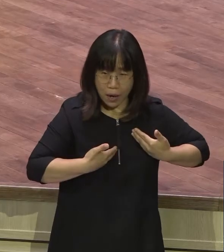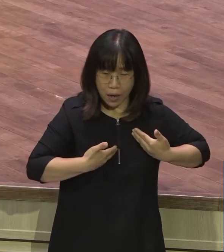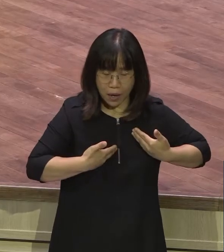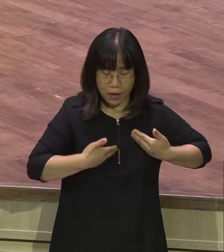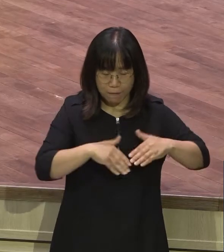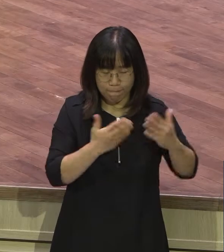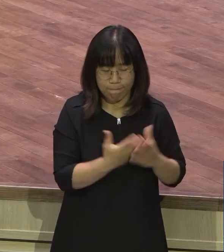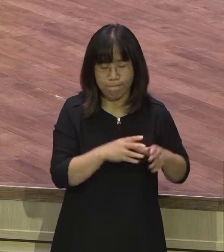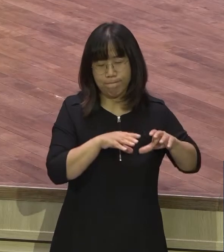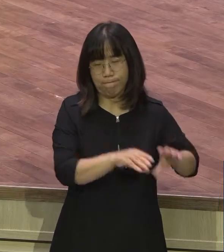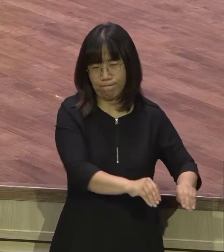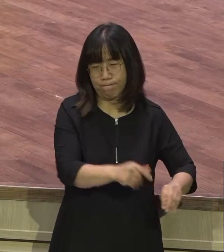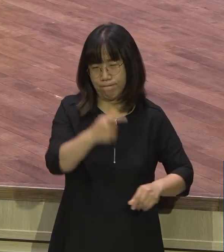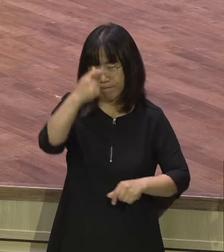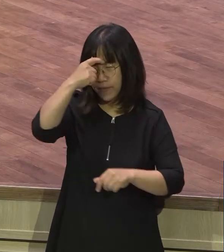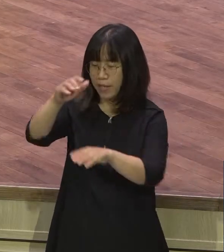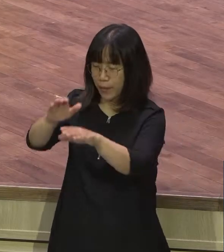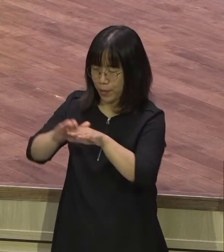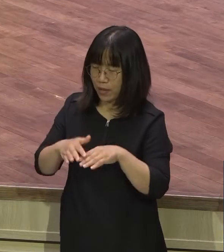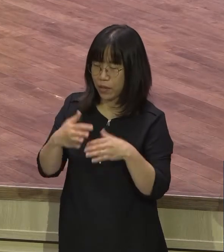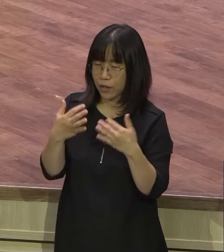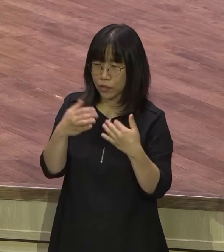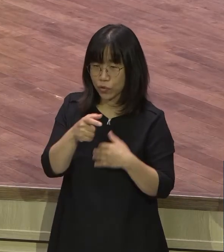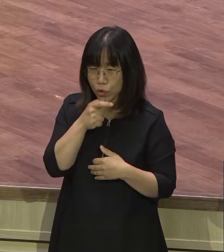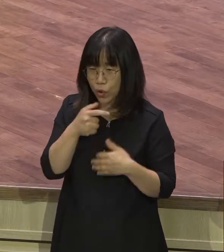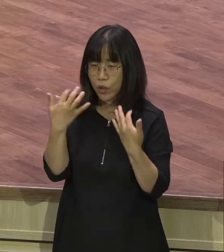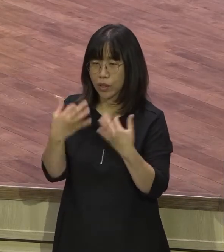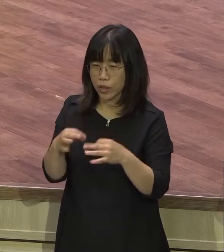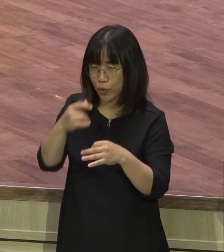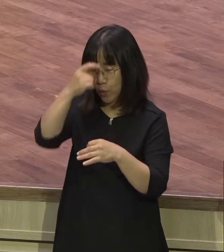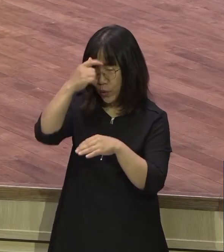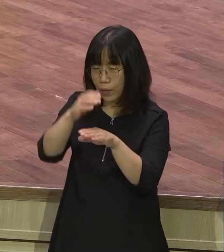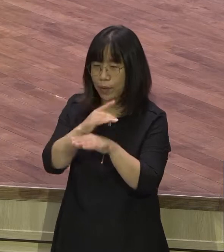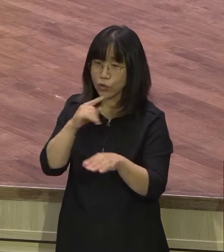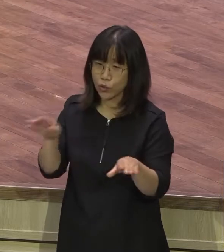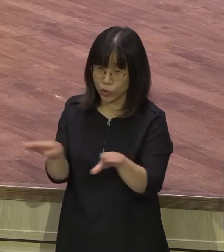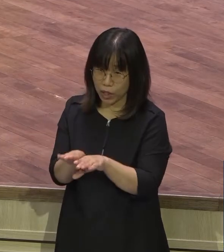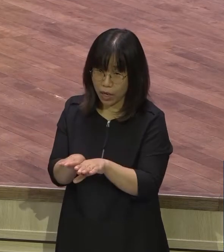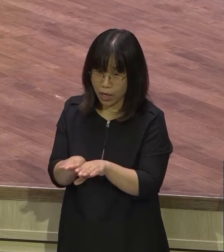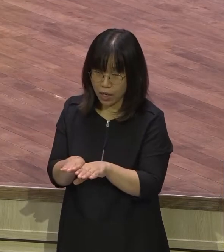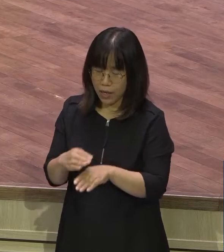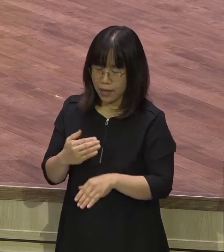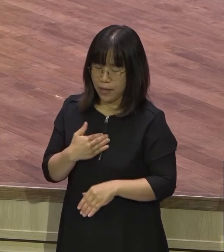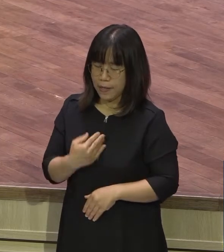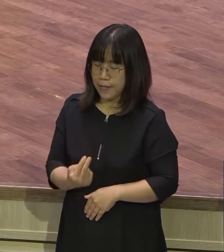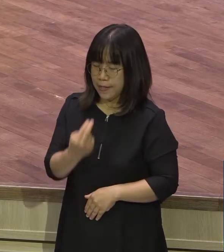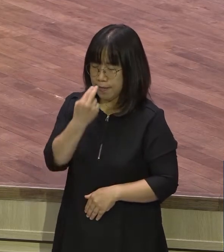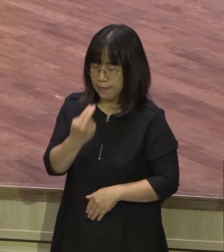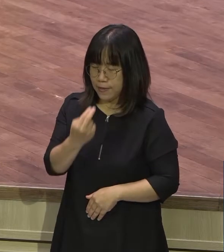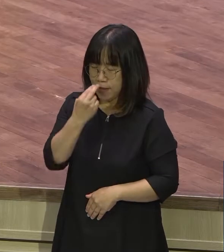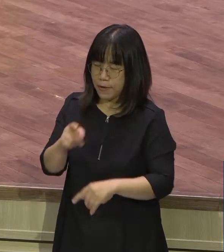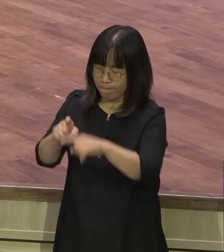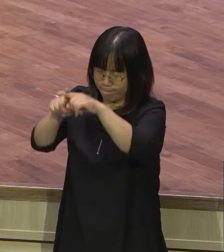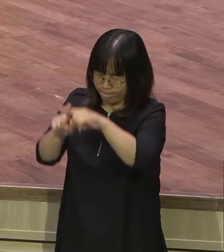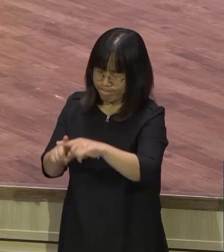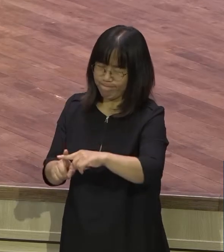수요예배, 금요예배, 주일예배 그러면 생명같이 지켰어요.